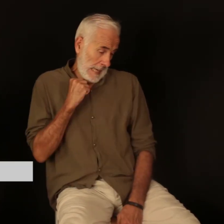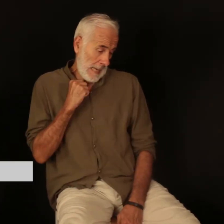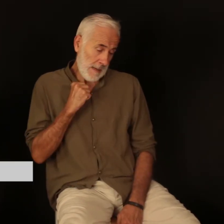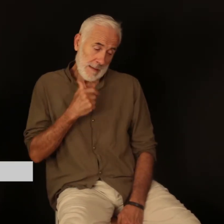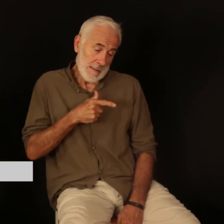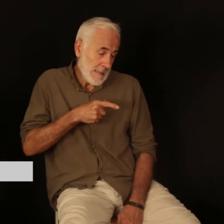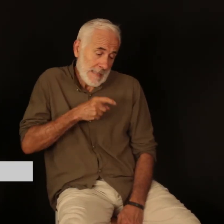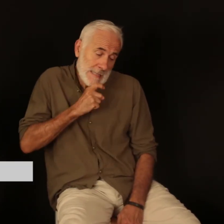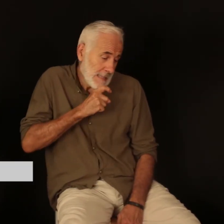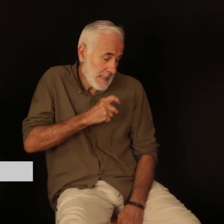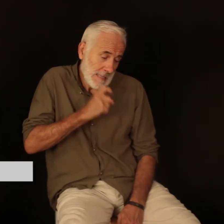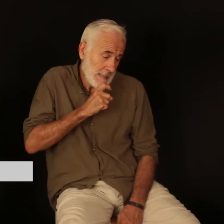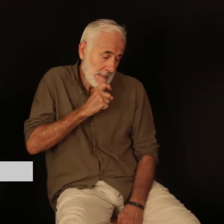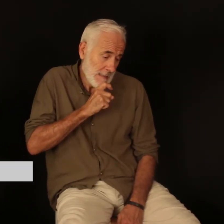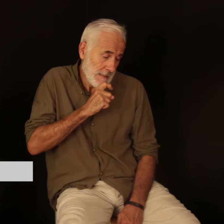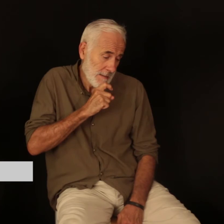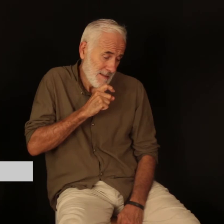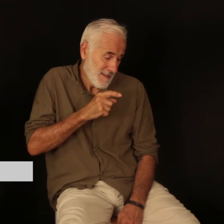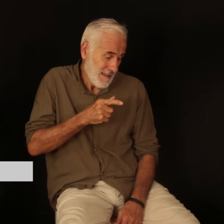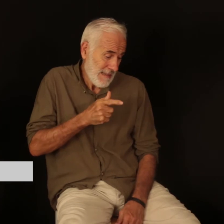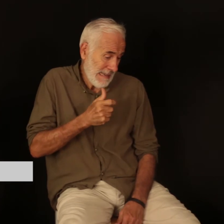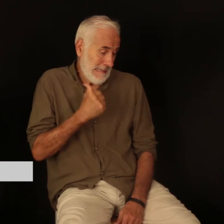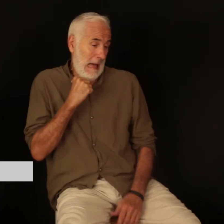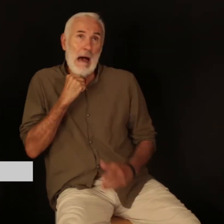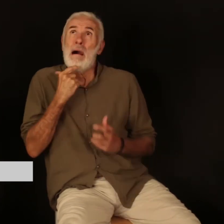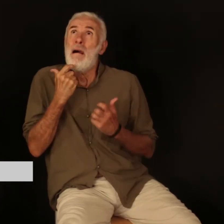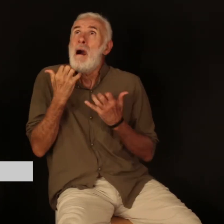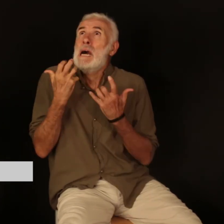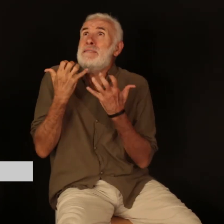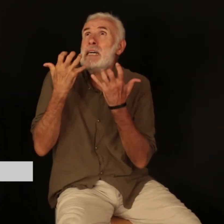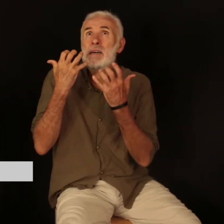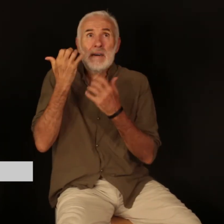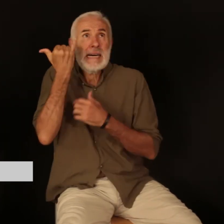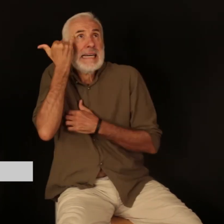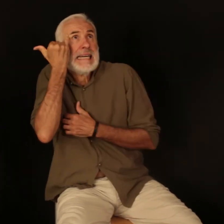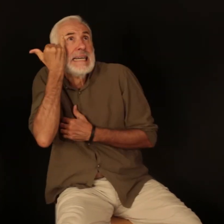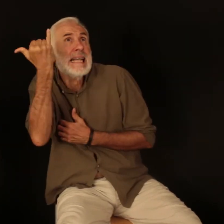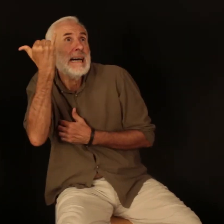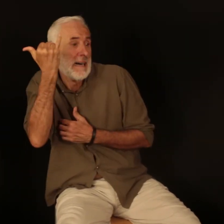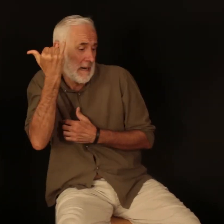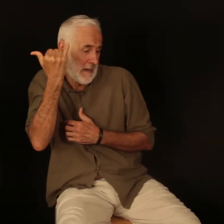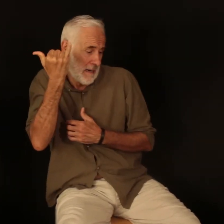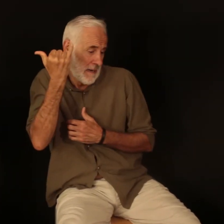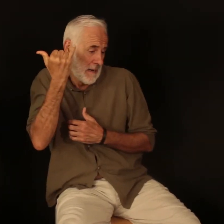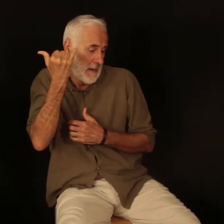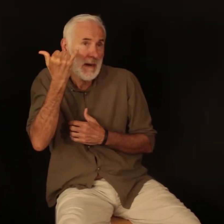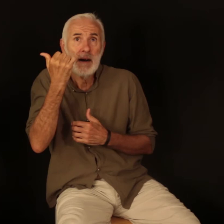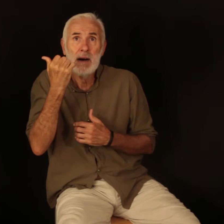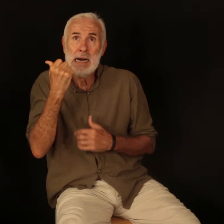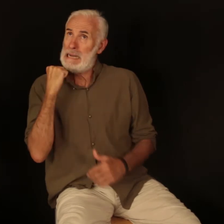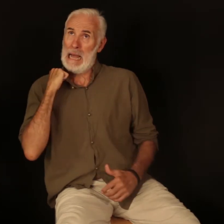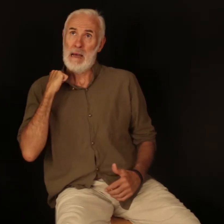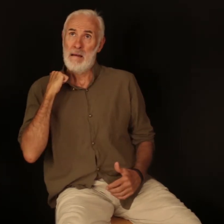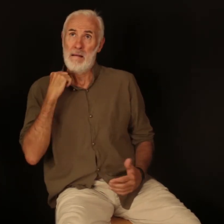tu n'existais pas. Tu étais un désir, tu étais une idée. Hier, tu n'existais